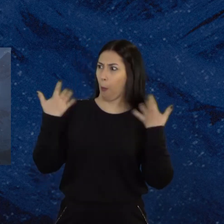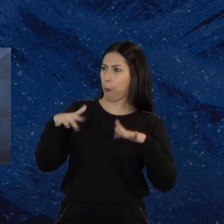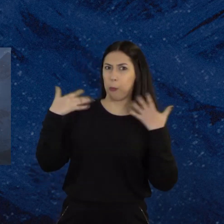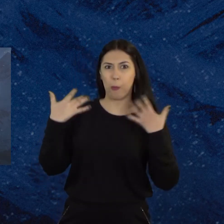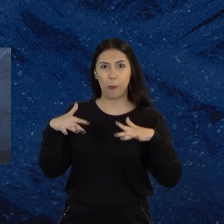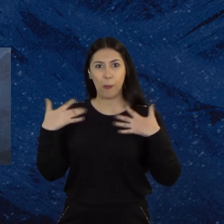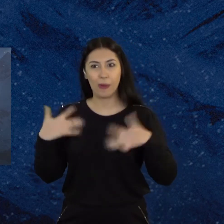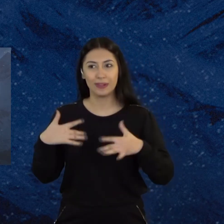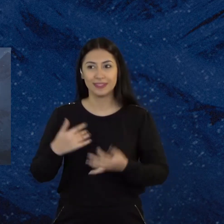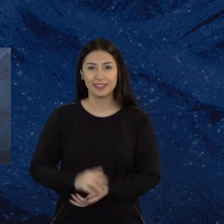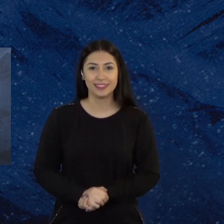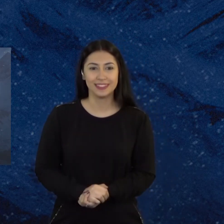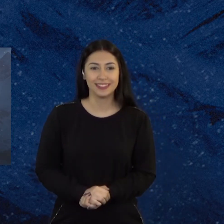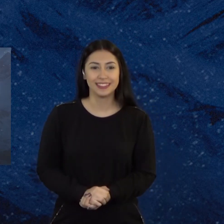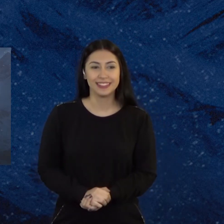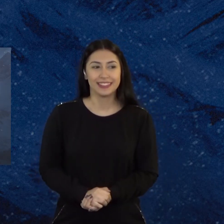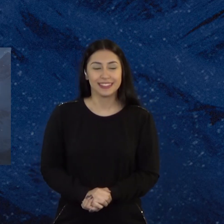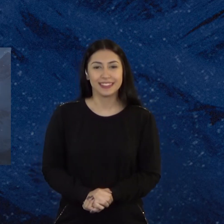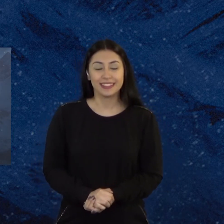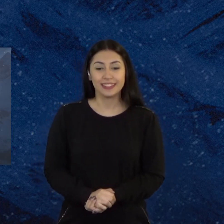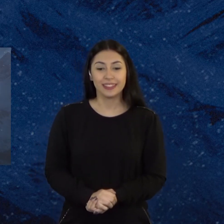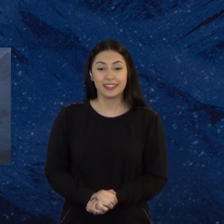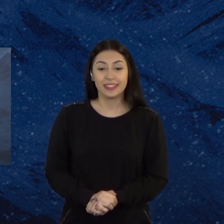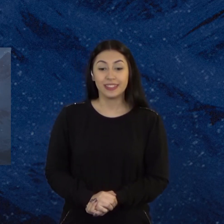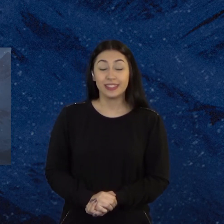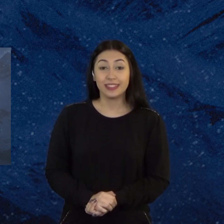Bombásticas, bombásticas. E tudo isso, hein?